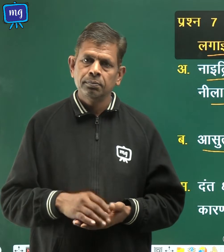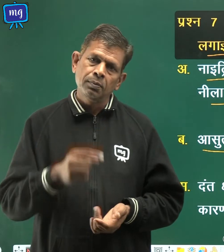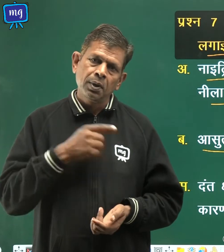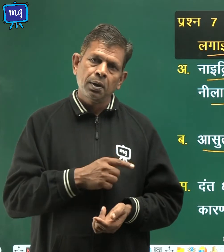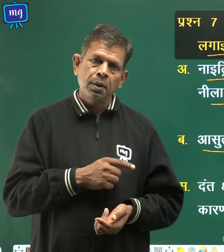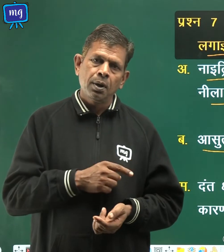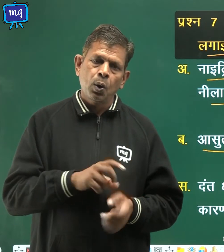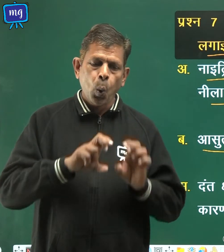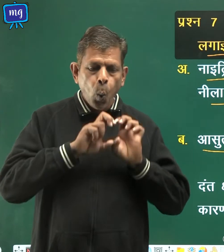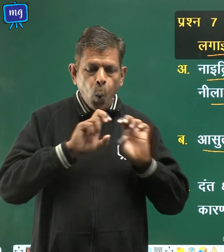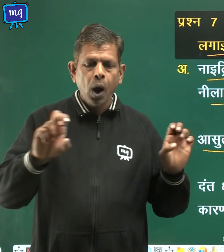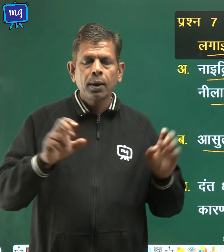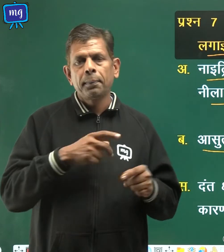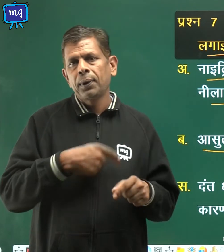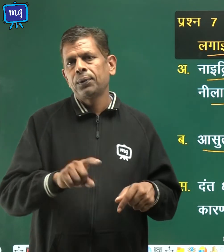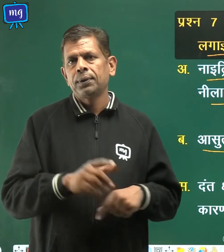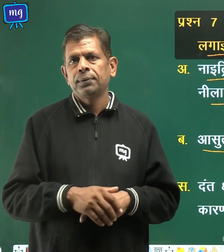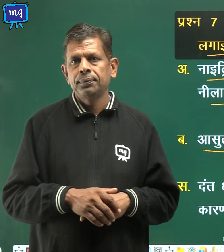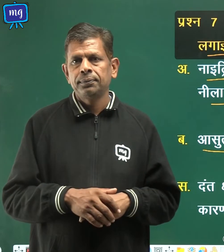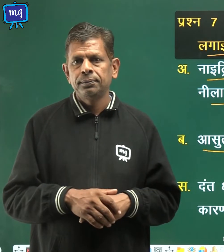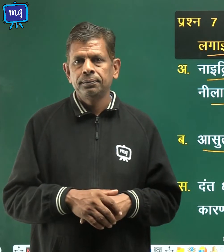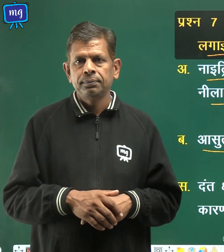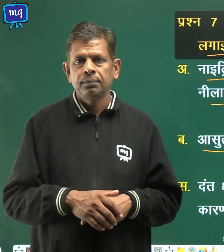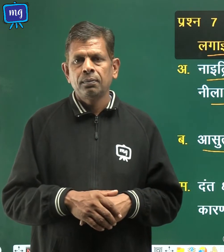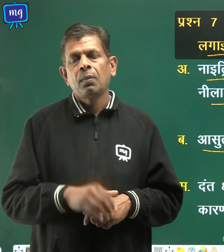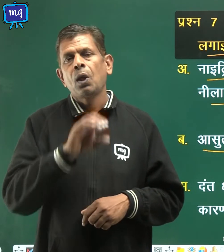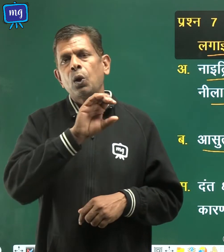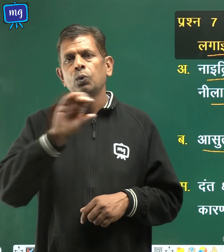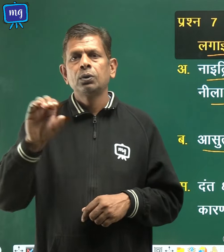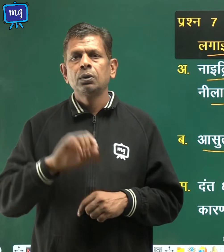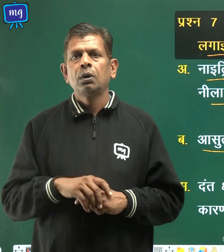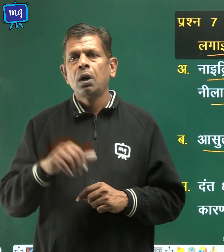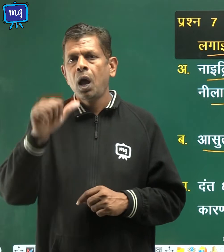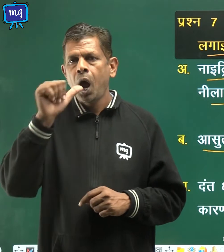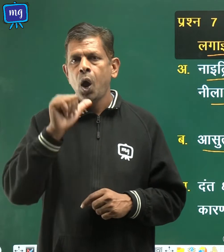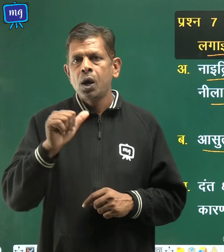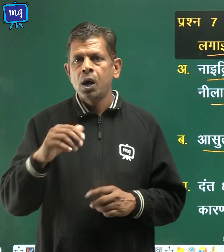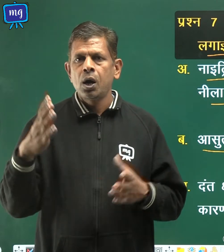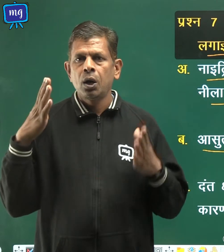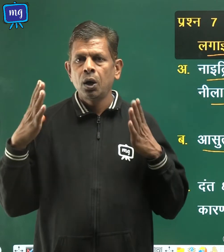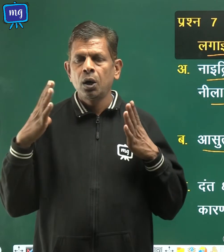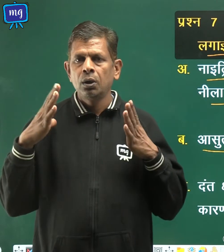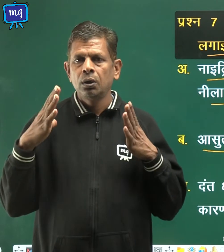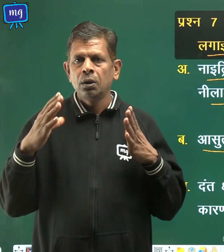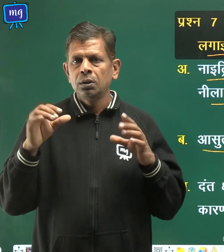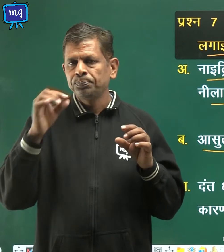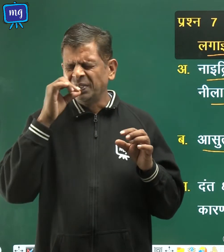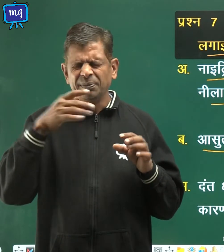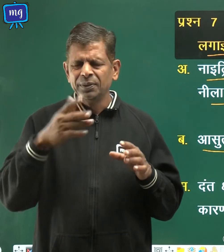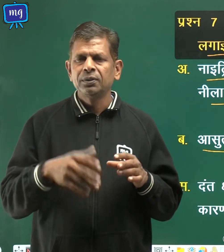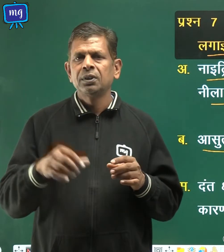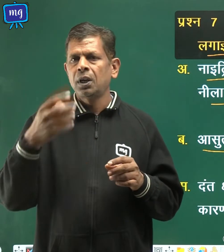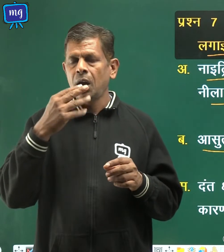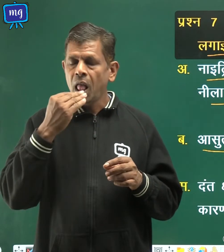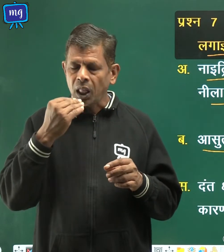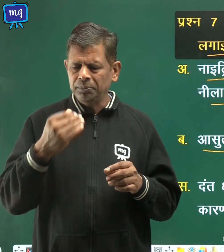यह कथन बिल्कुल सही है बच्चों। आसुत जल ना तो अम्लीय होता है और ना ही